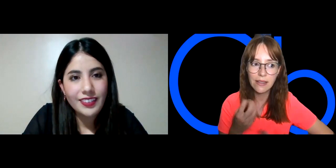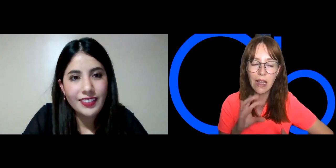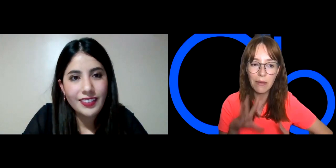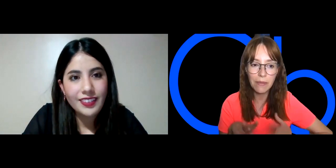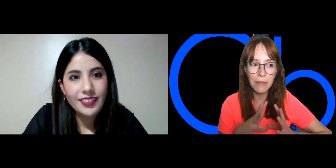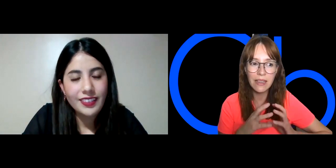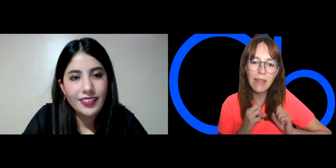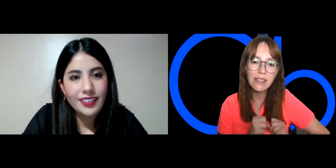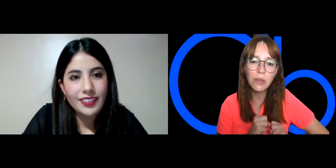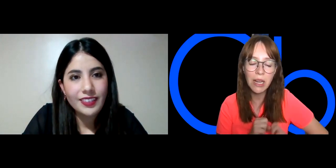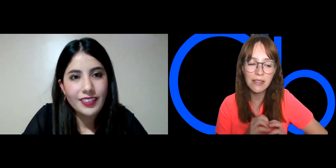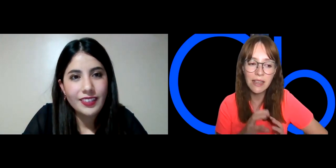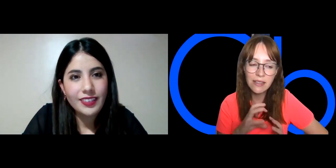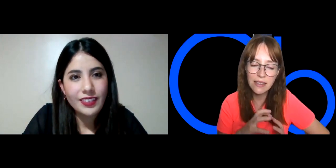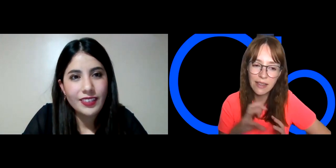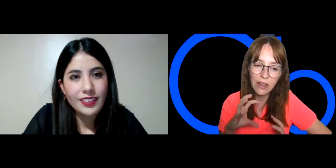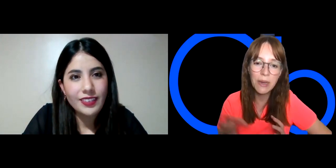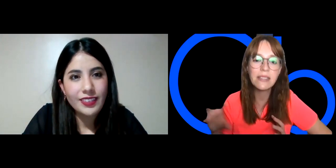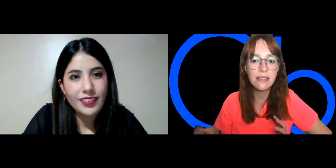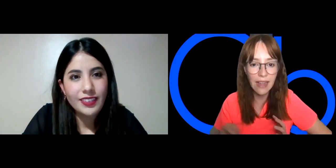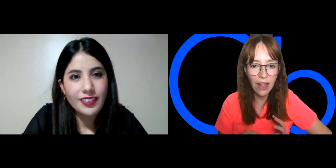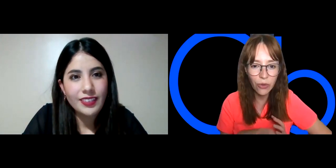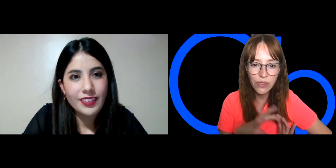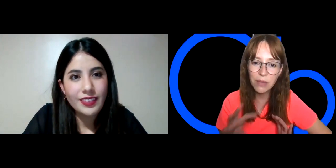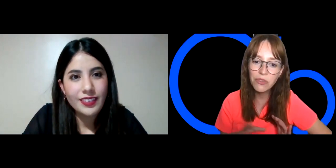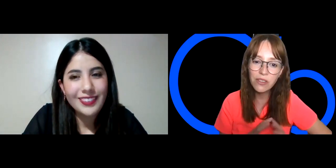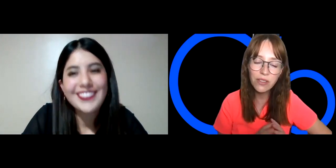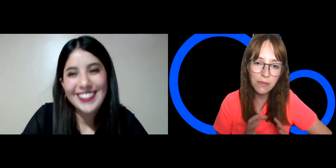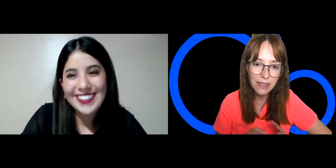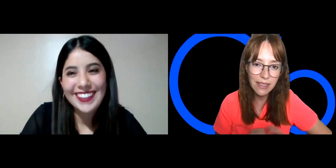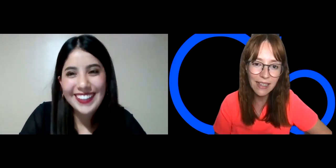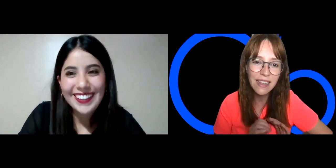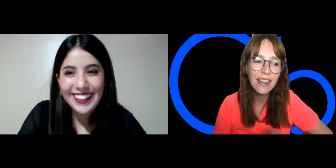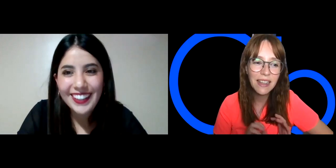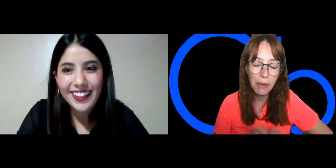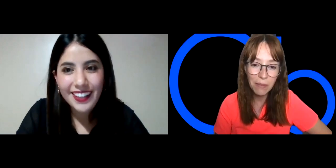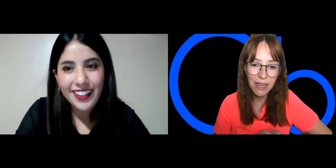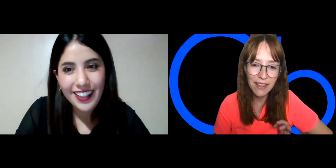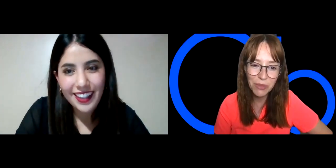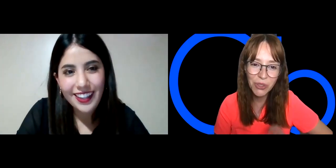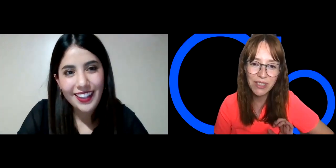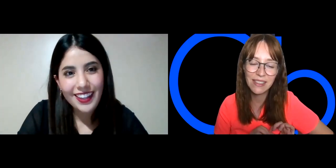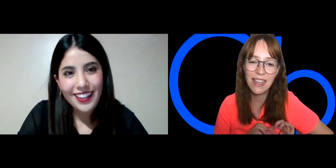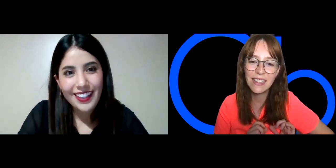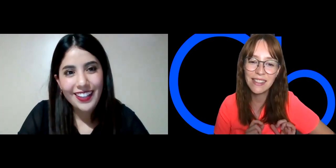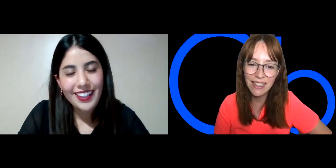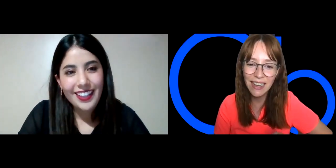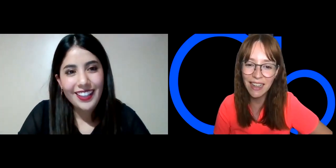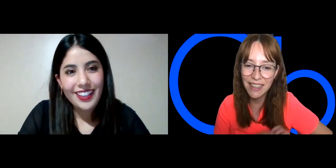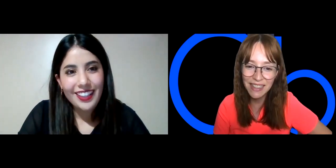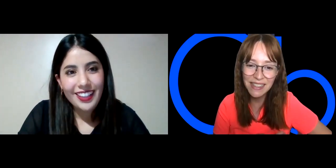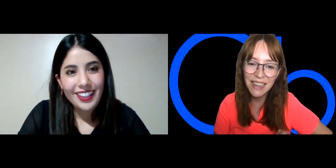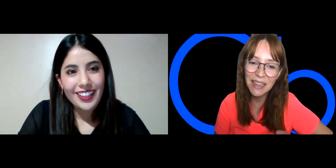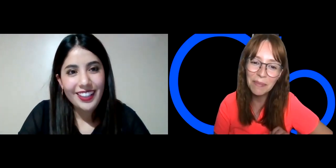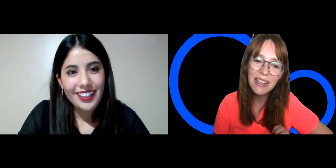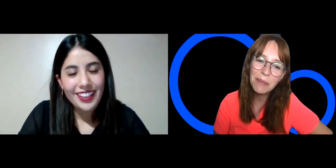frutas, también haces como las señas de nombres de estados y de muchas cosas básicas que van a aprender mucho. Así es que síganla